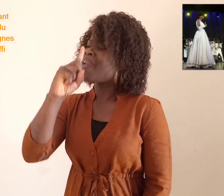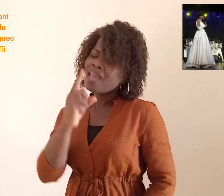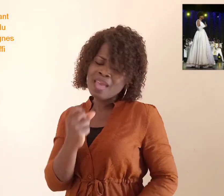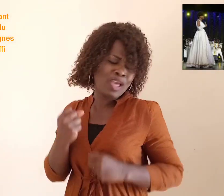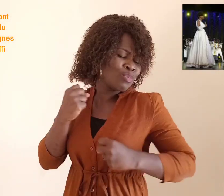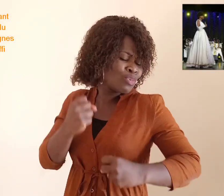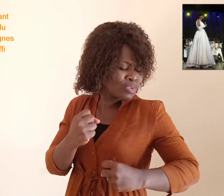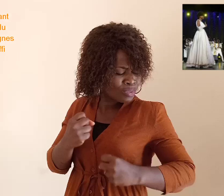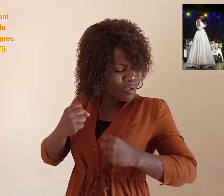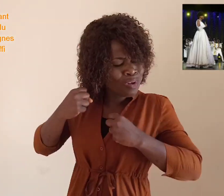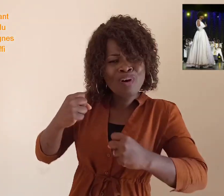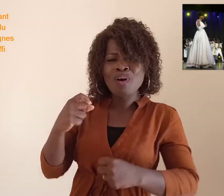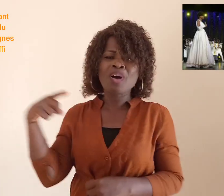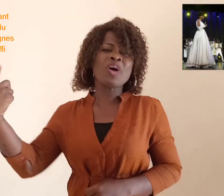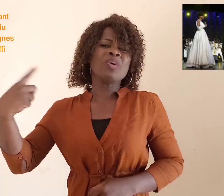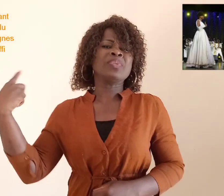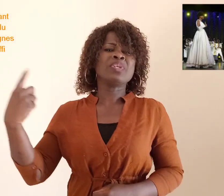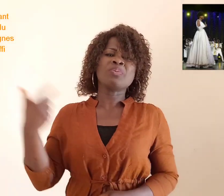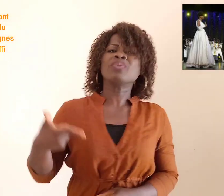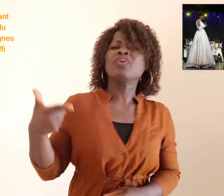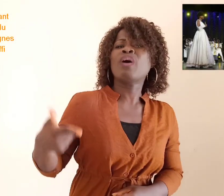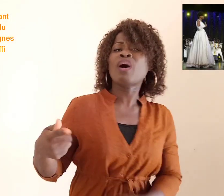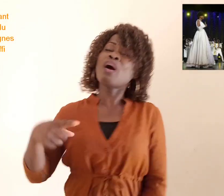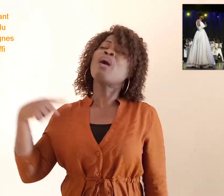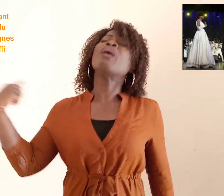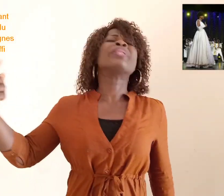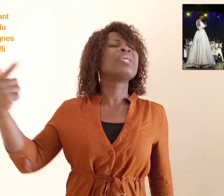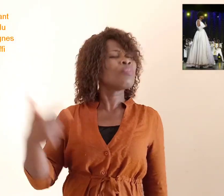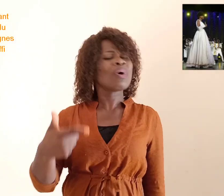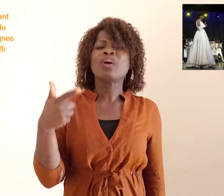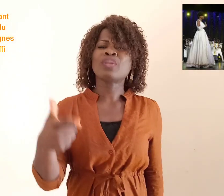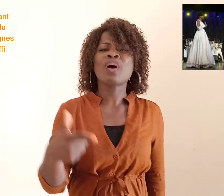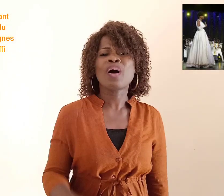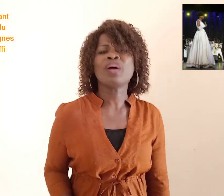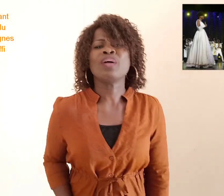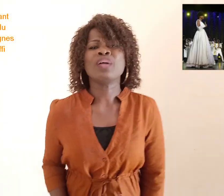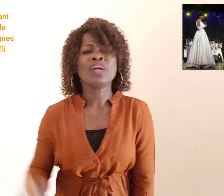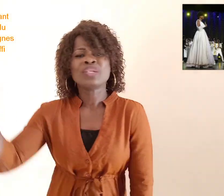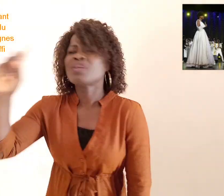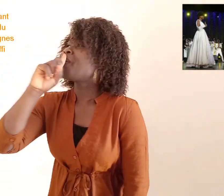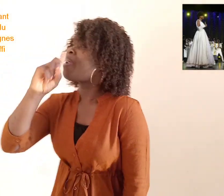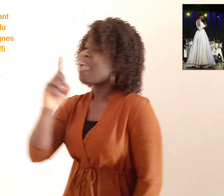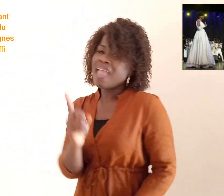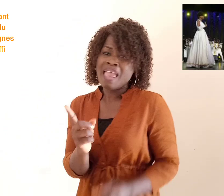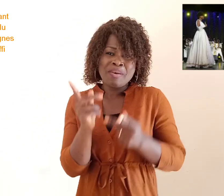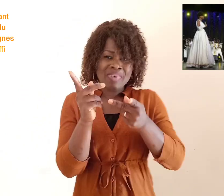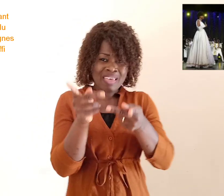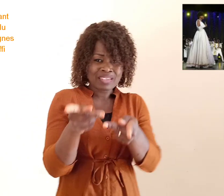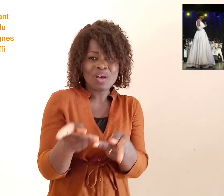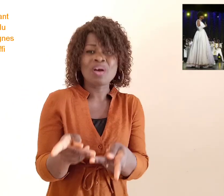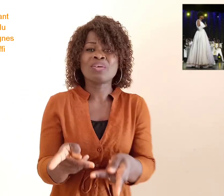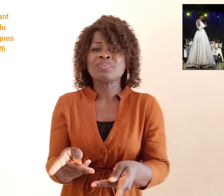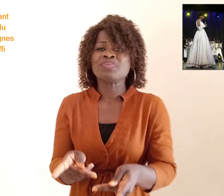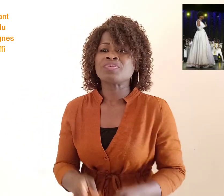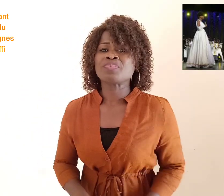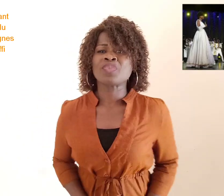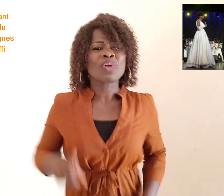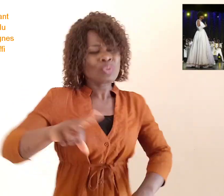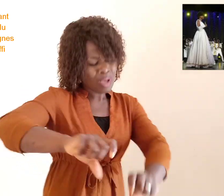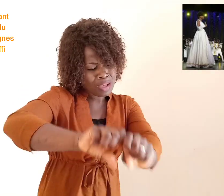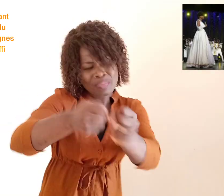Jésus Les morts reviennent puissant Lorsque nous pident le nom de Jésus Au le désert se change en verset